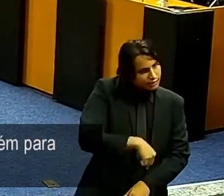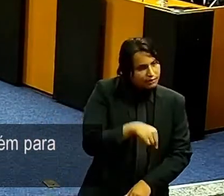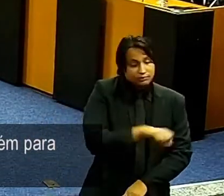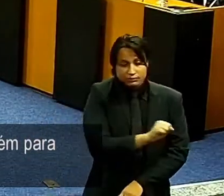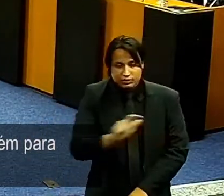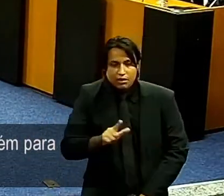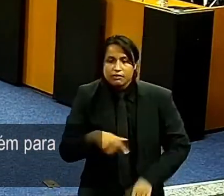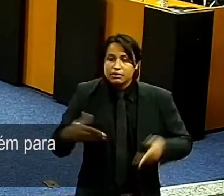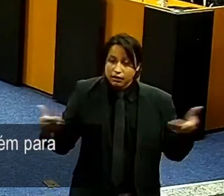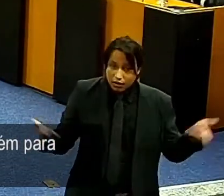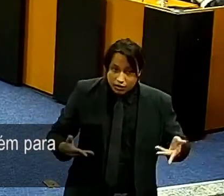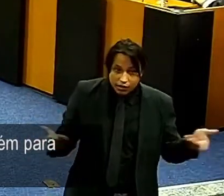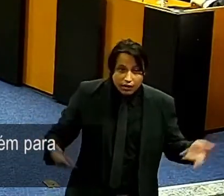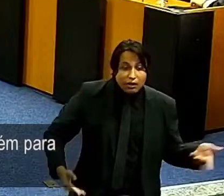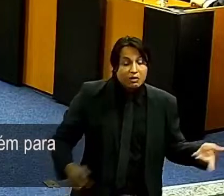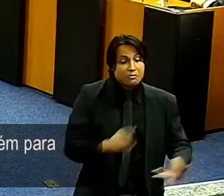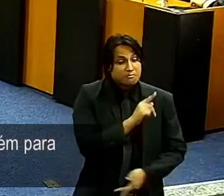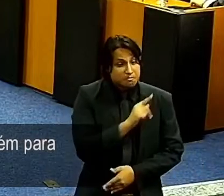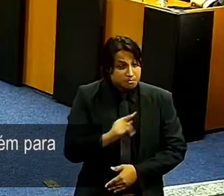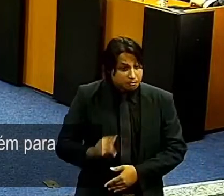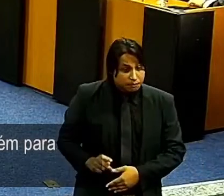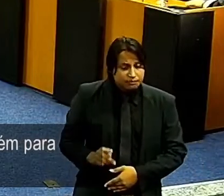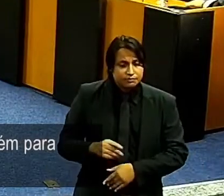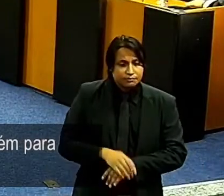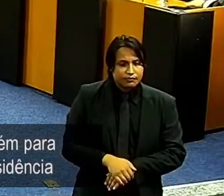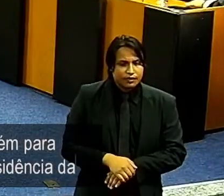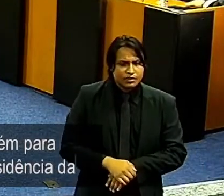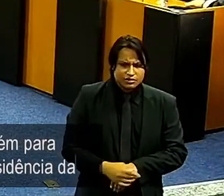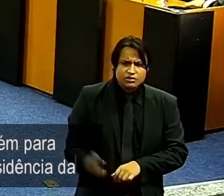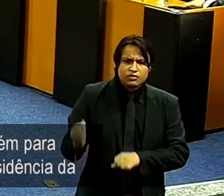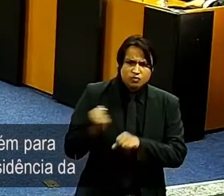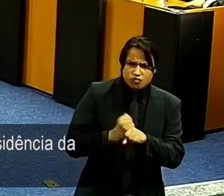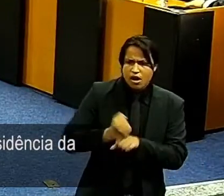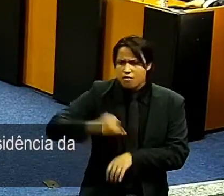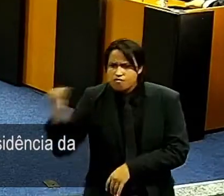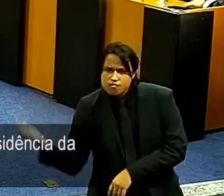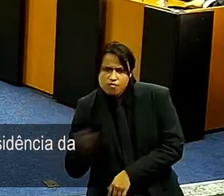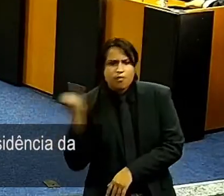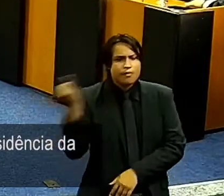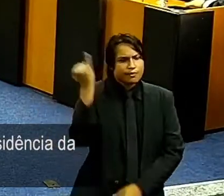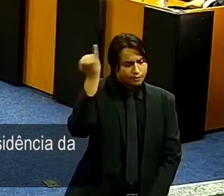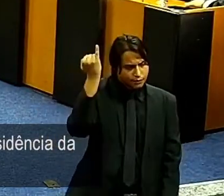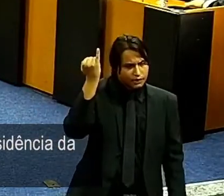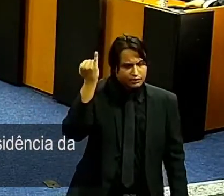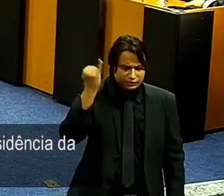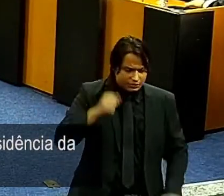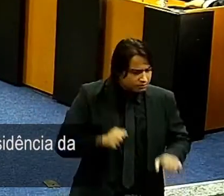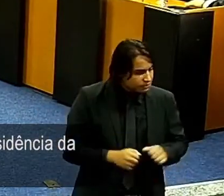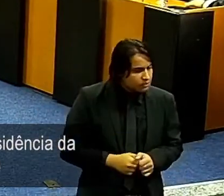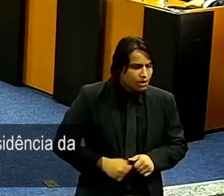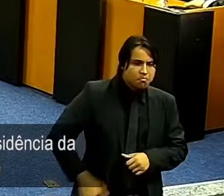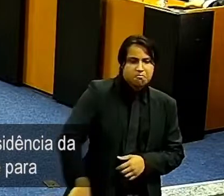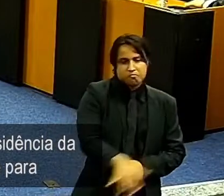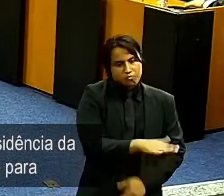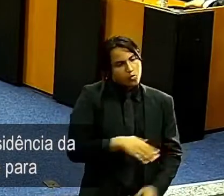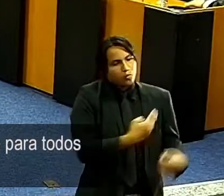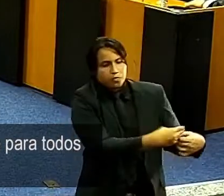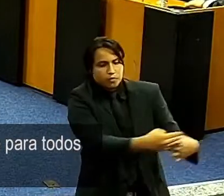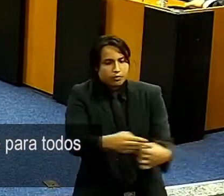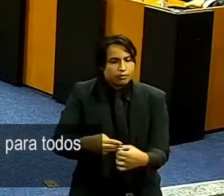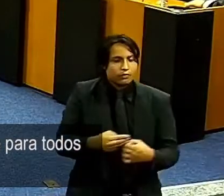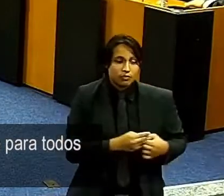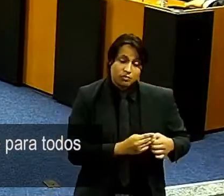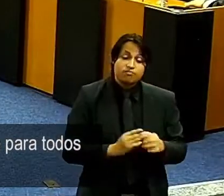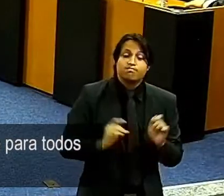presidência da corte eleitoral no ano tão relevante para todos os municípios é